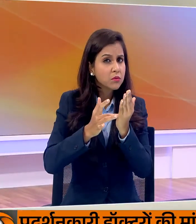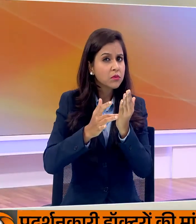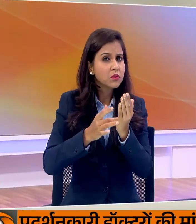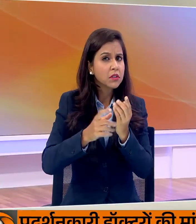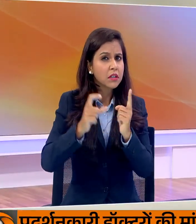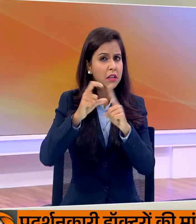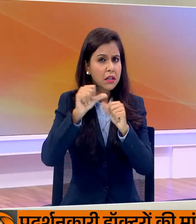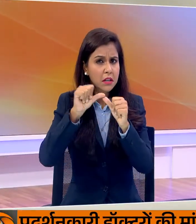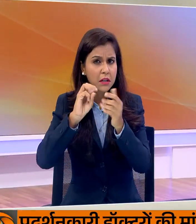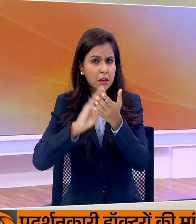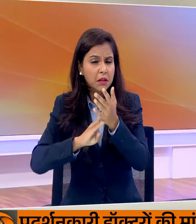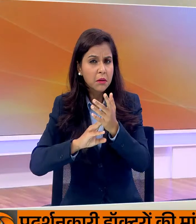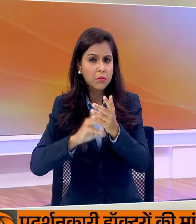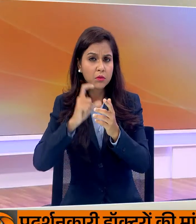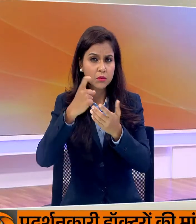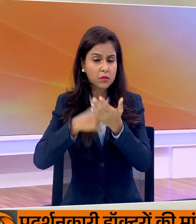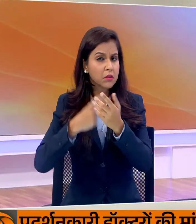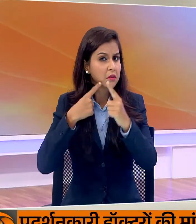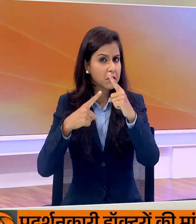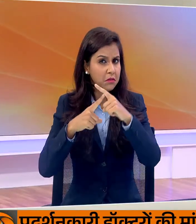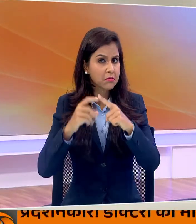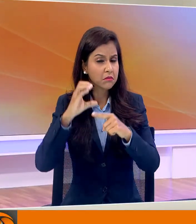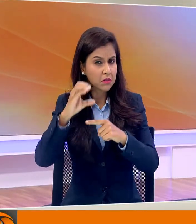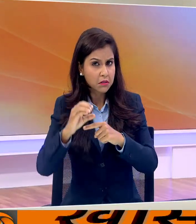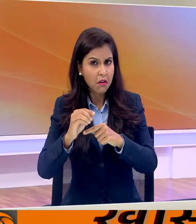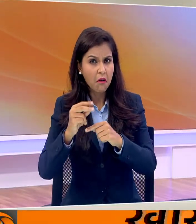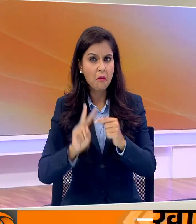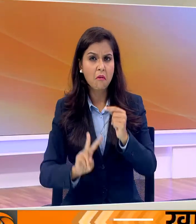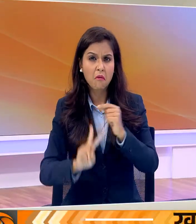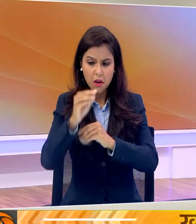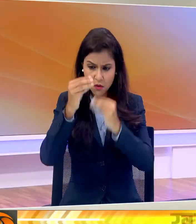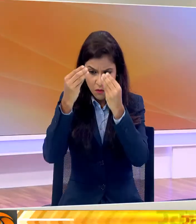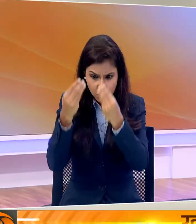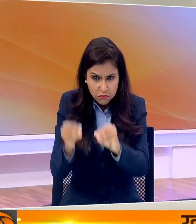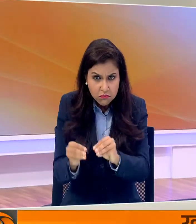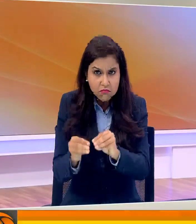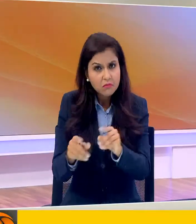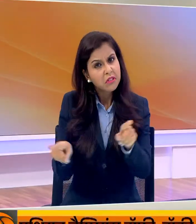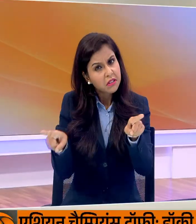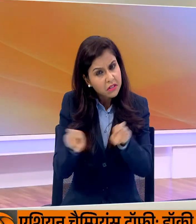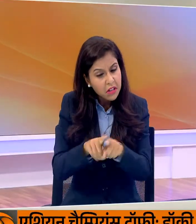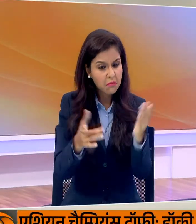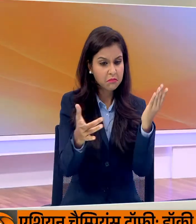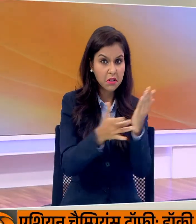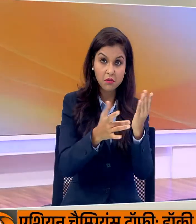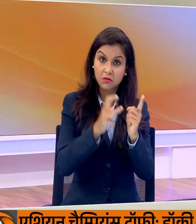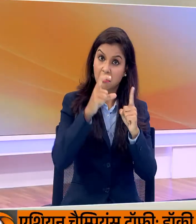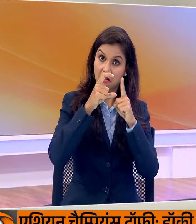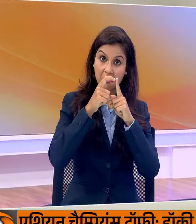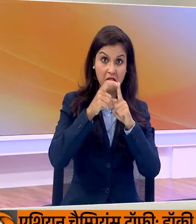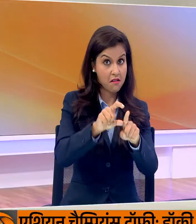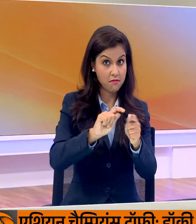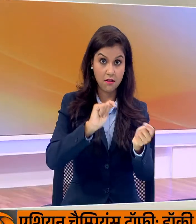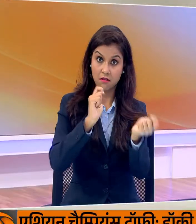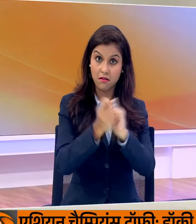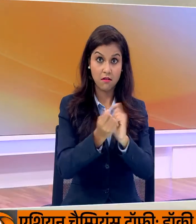डेमोक्रेटिक वैल्यूज हट जाती हैं, तो वही टेक्नोलॉजी घातक बनते देर नहीं